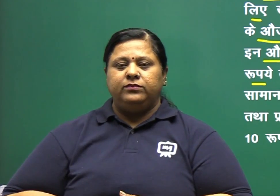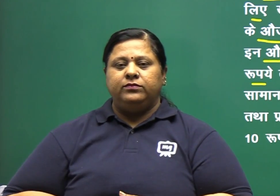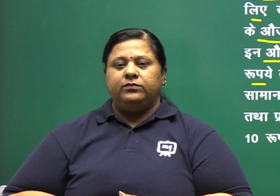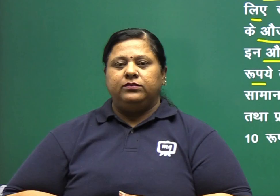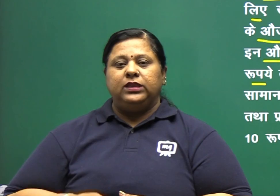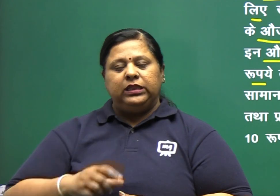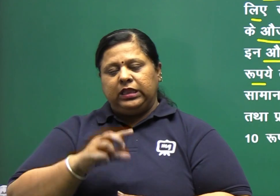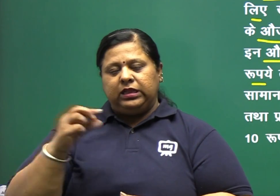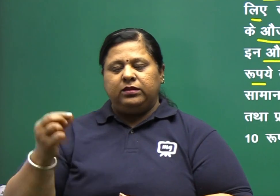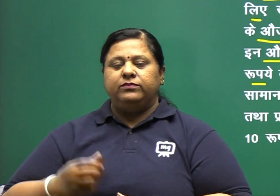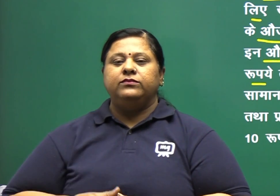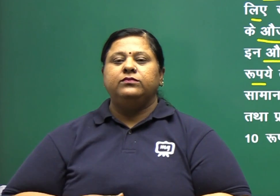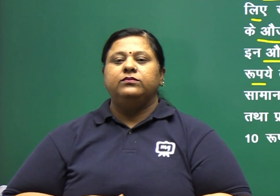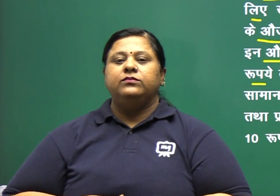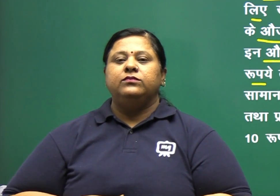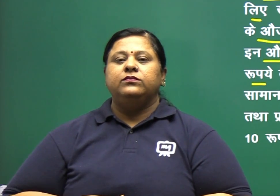तथा